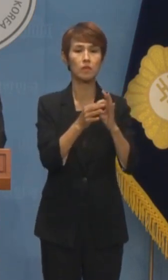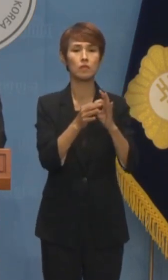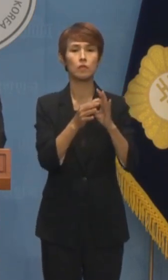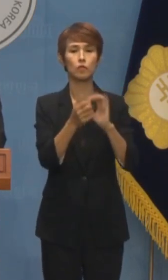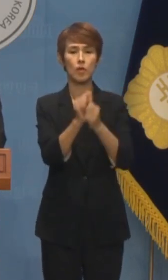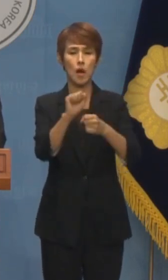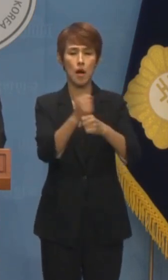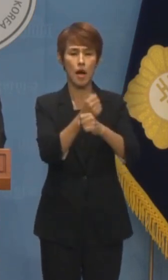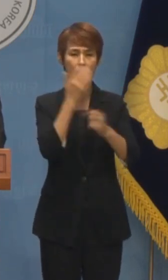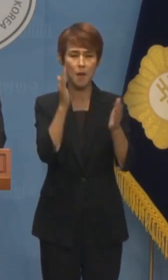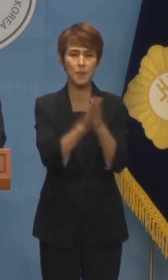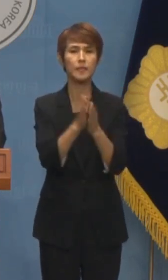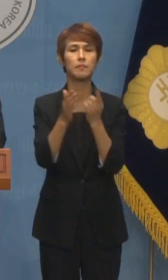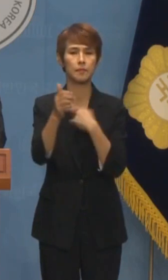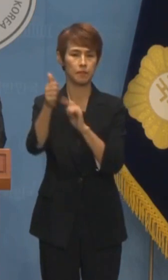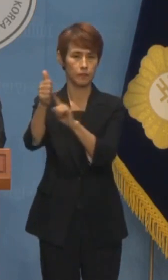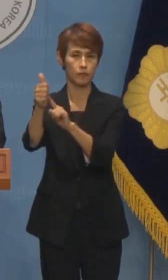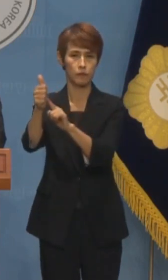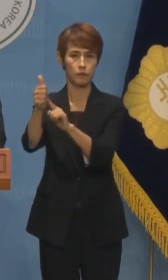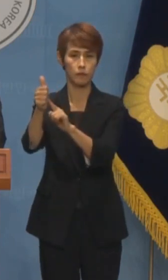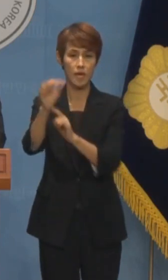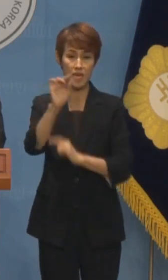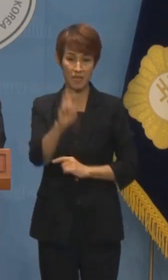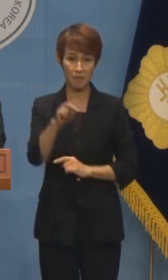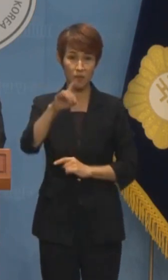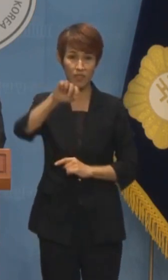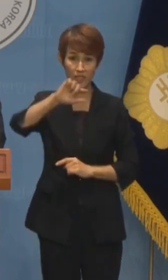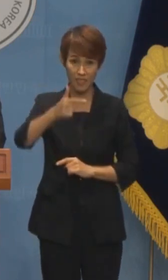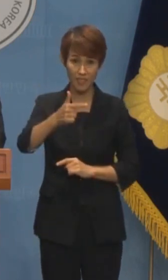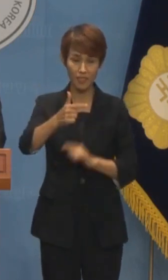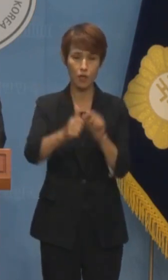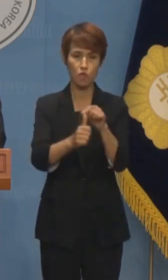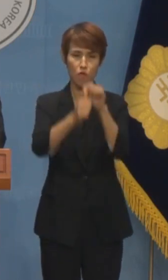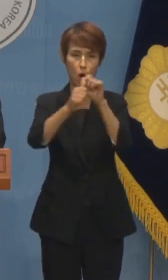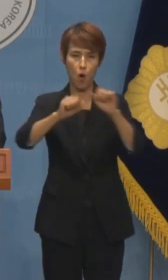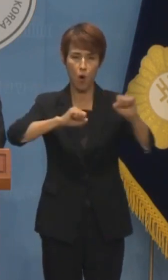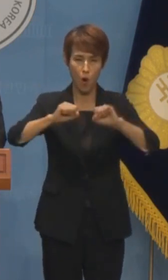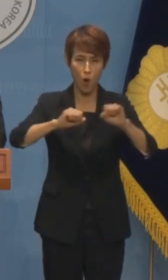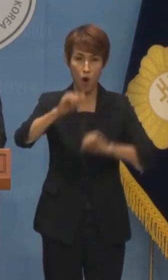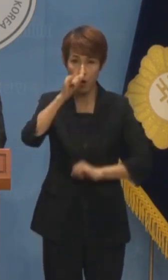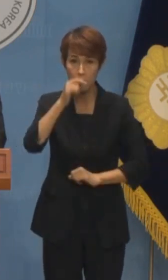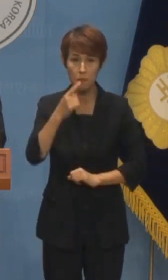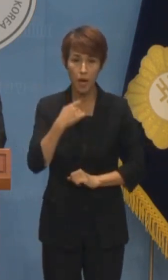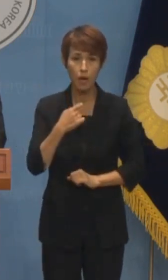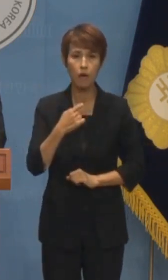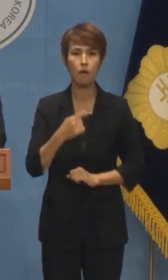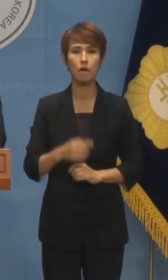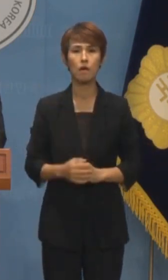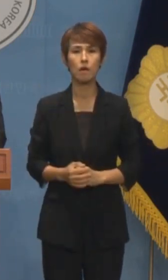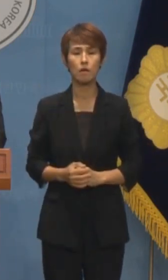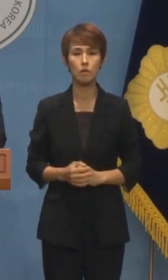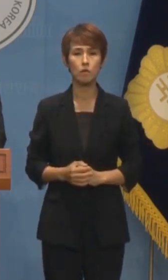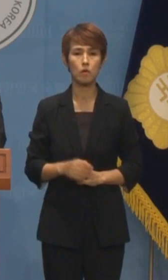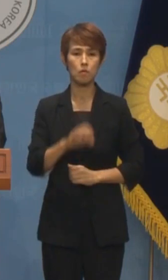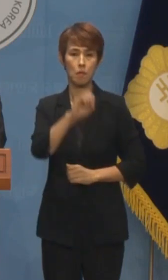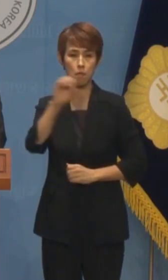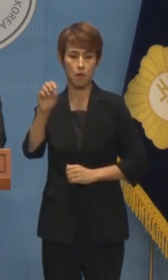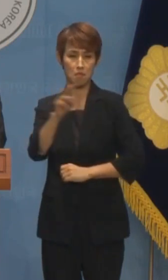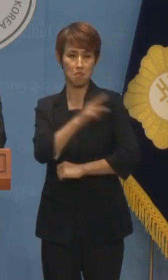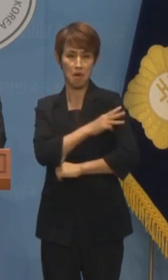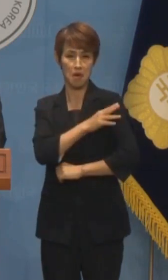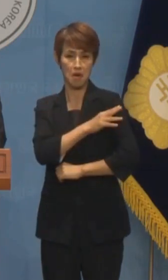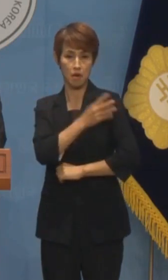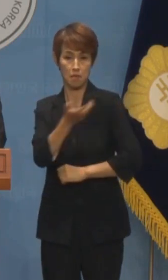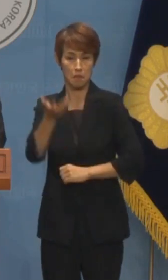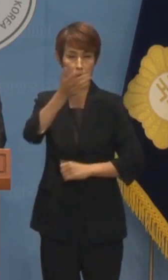사건의 공범이며 임성근 전 사단장의 구명 로비는 물론이고 대장 진급 인사 청탁에 개입되어